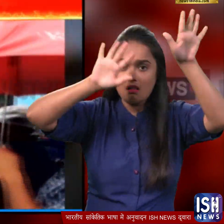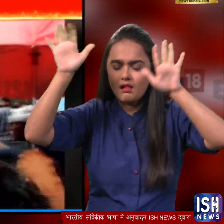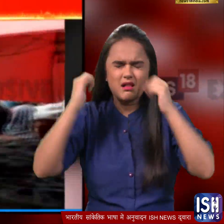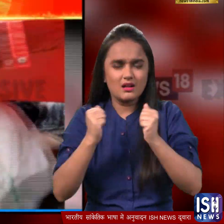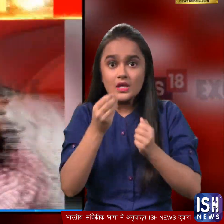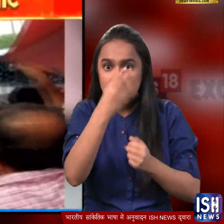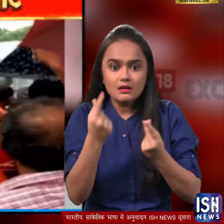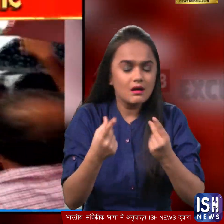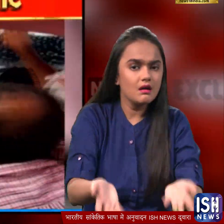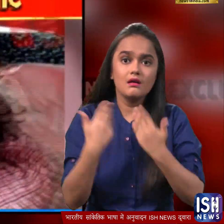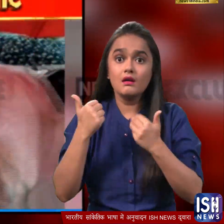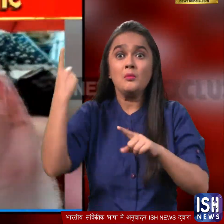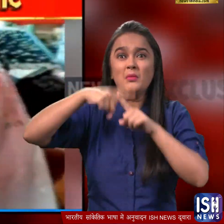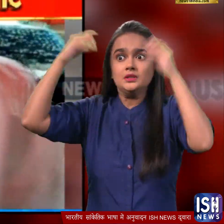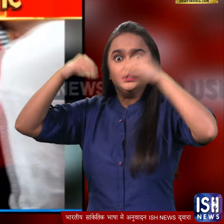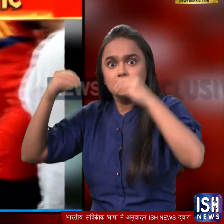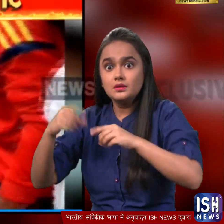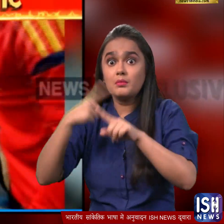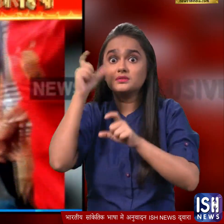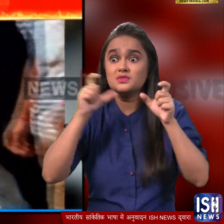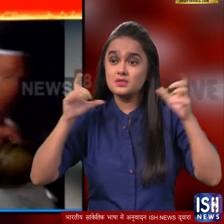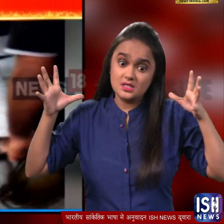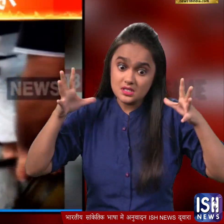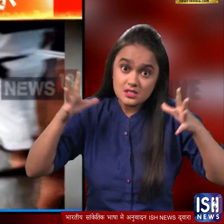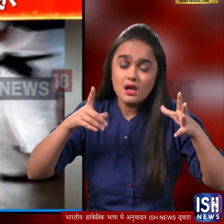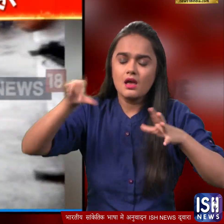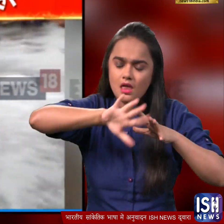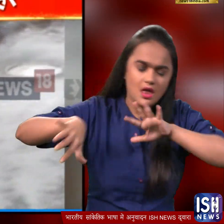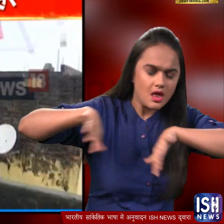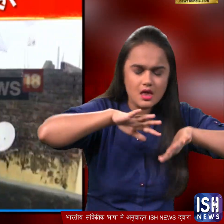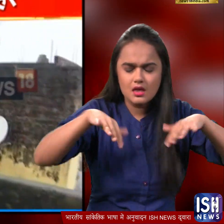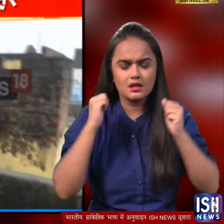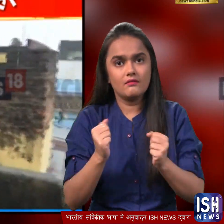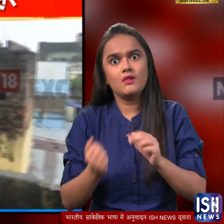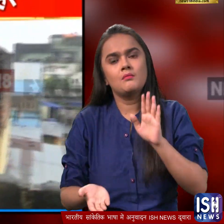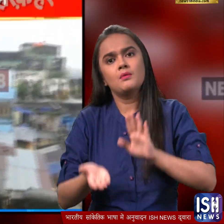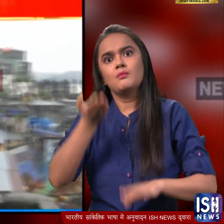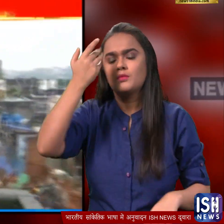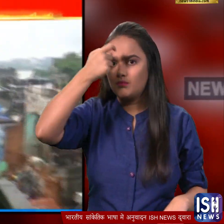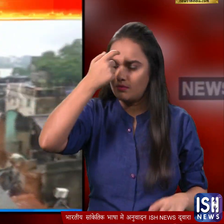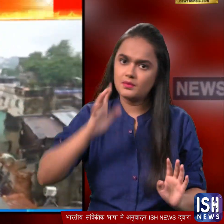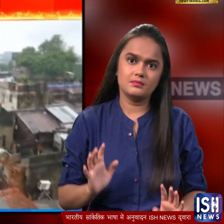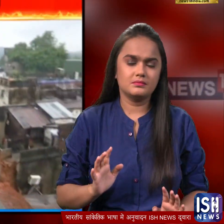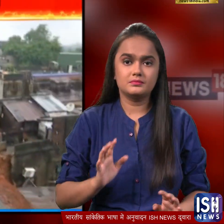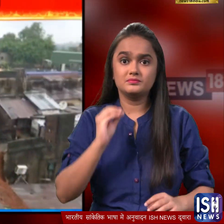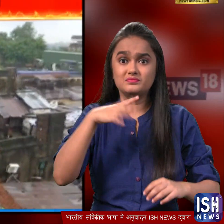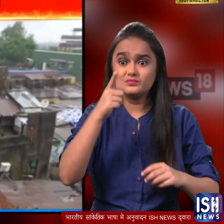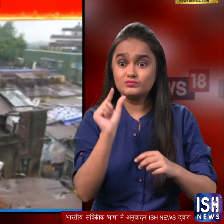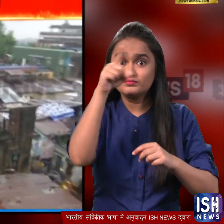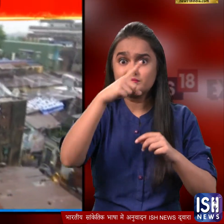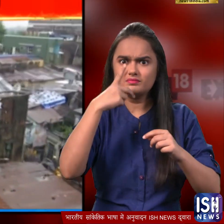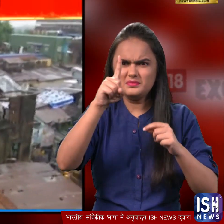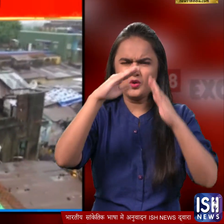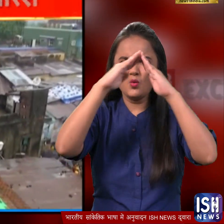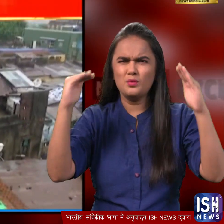ऊपर से लगातार हो रही बारिश और लोगों की भीड़ ने भी इस परेशानी को और बढ़ा दिया। उत्तर कोलकाता के आहिरी टोला का एक